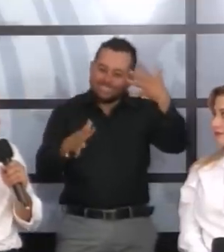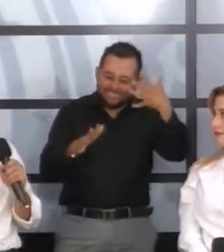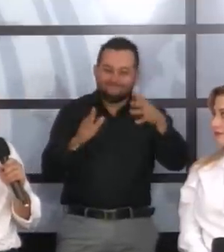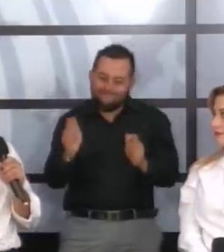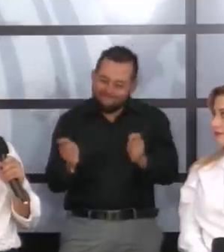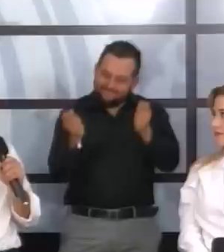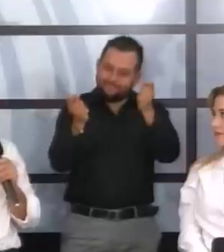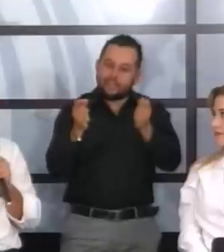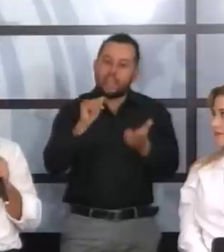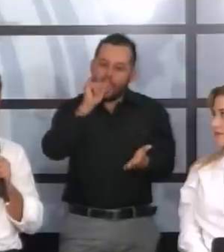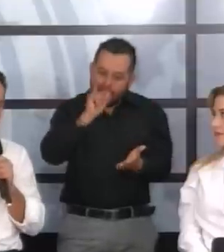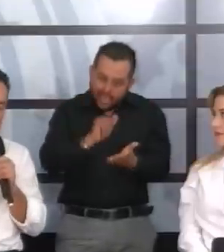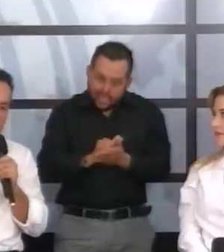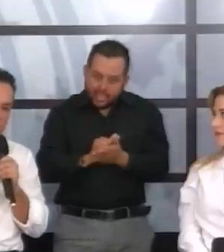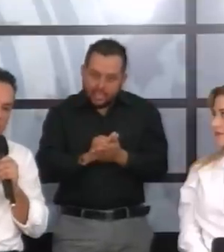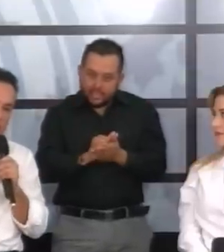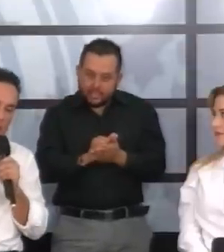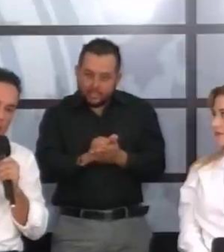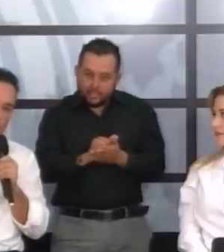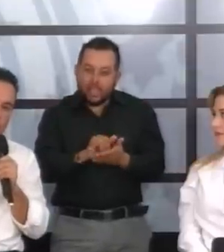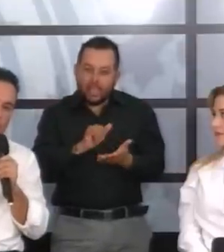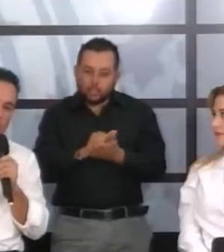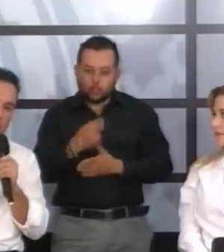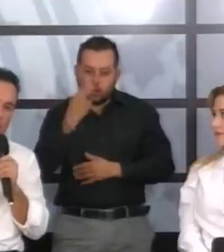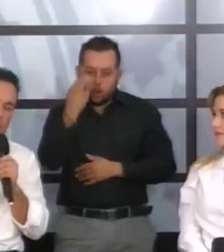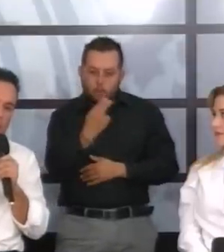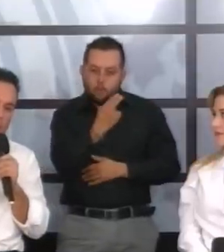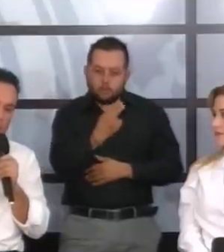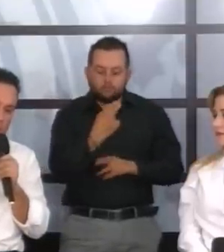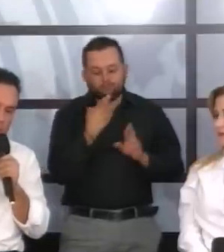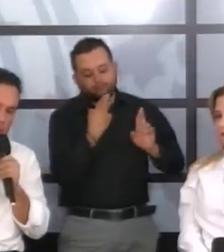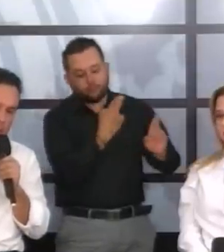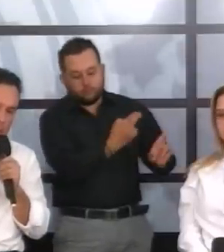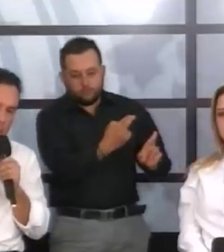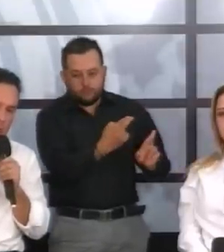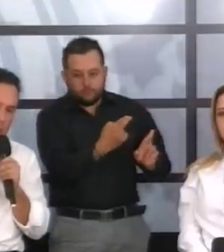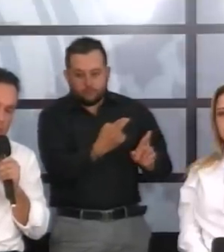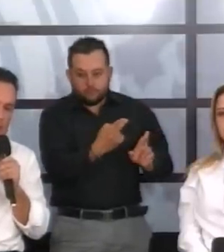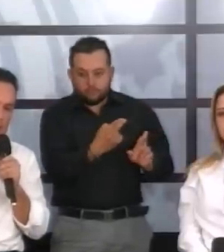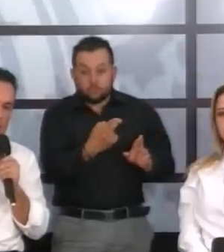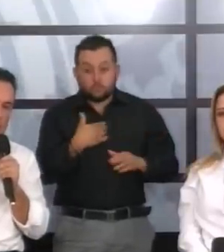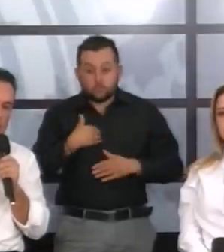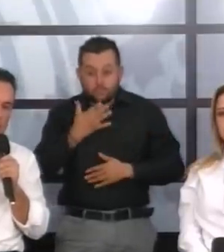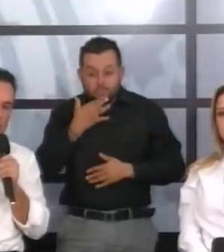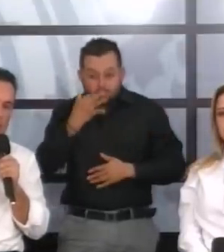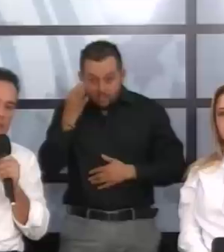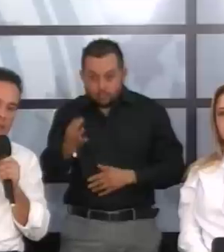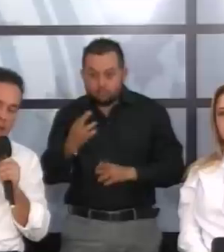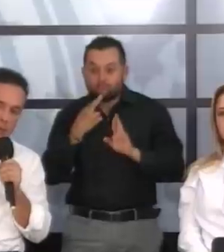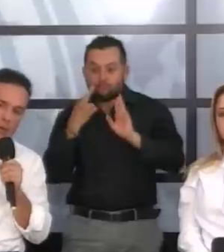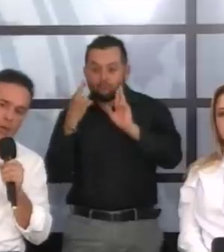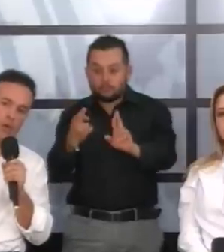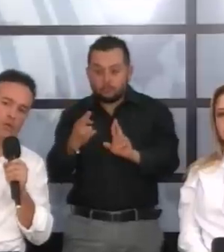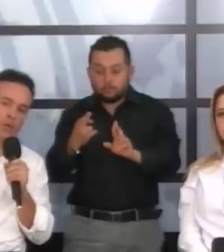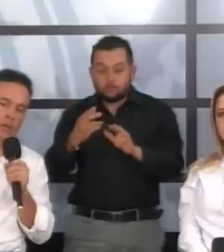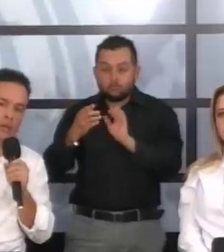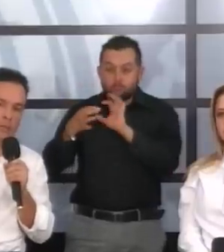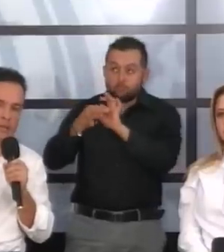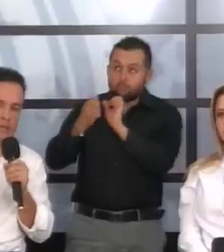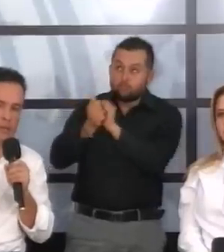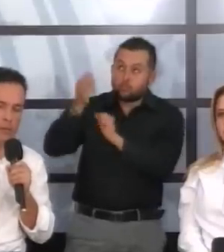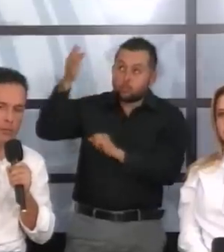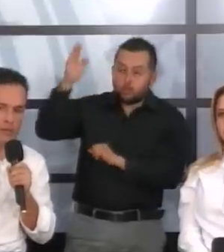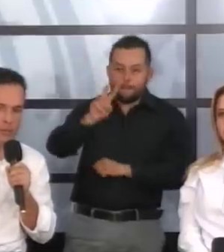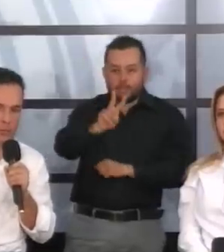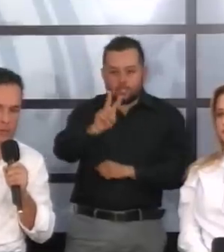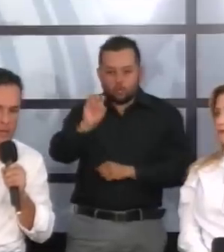desempeño. Ese es el compromiso, Carolina. Le puedo garantizar algo. Y es que de la mano de Dios, el